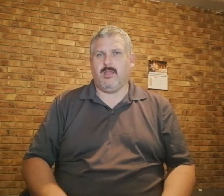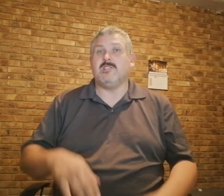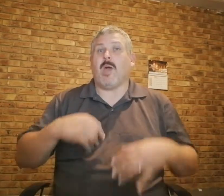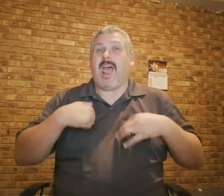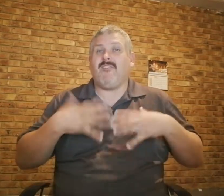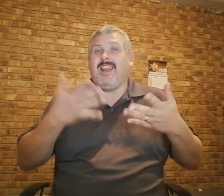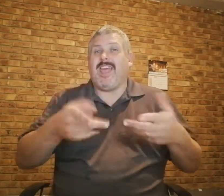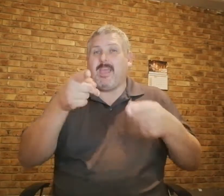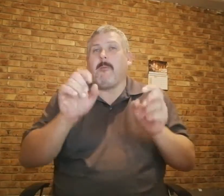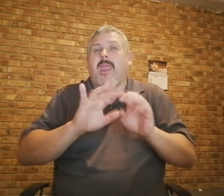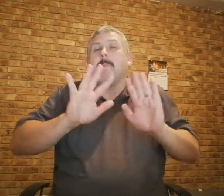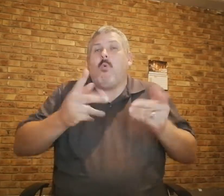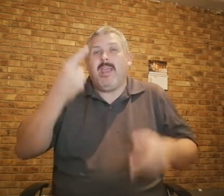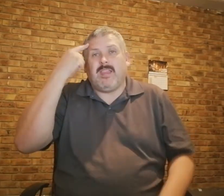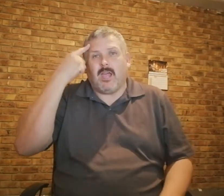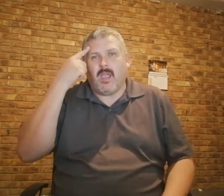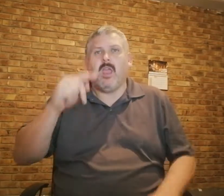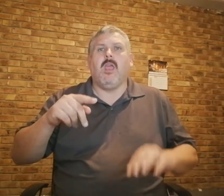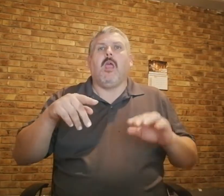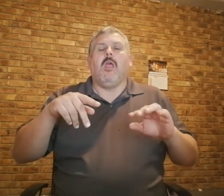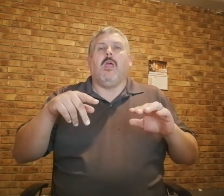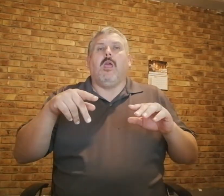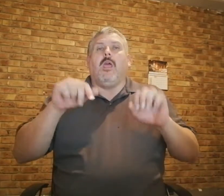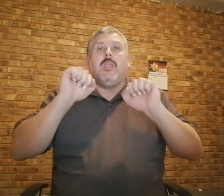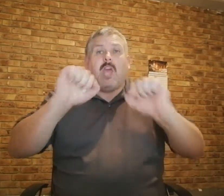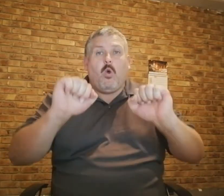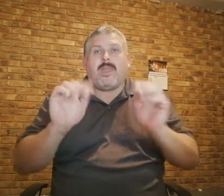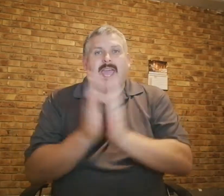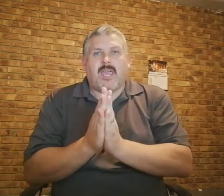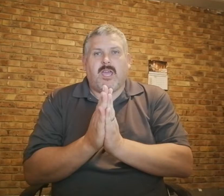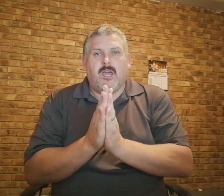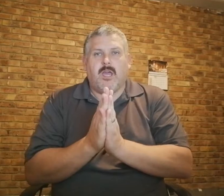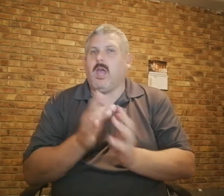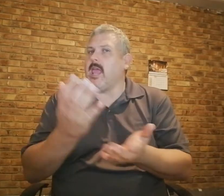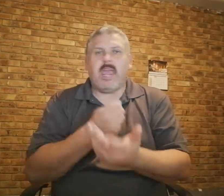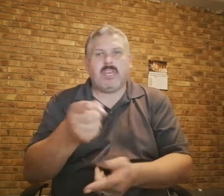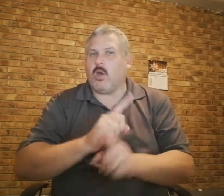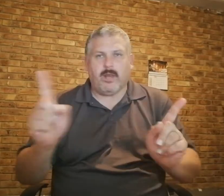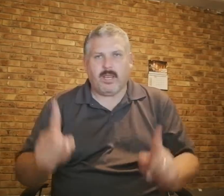Smoe, ek wil hee, een beetje mooi ding. Jou kijk, reet jou nie.